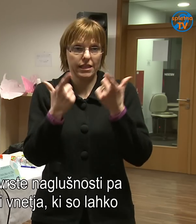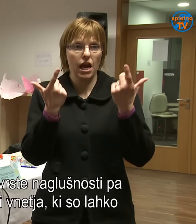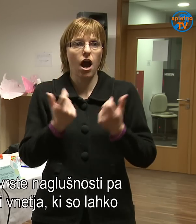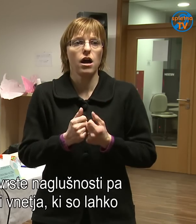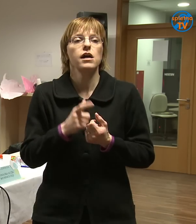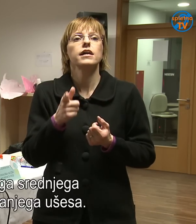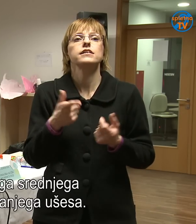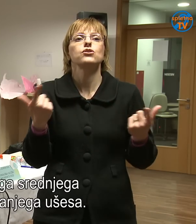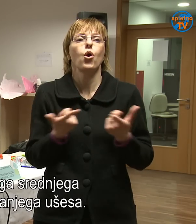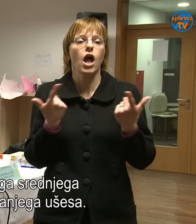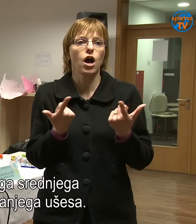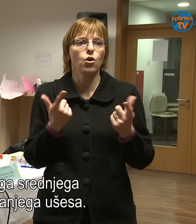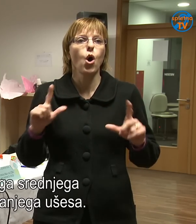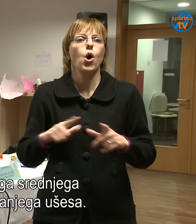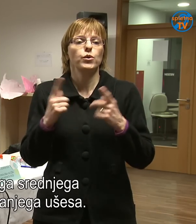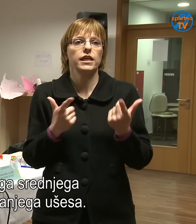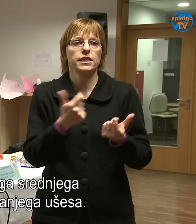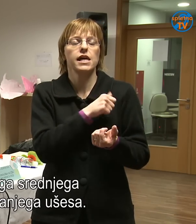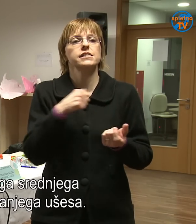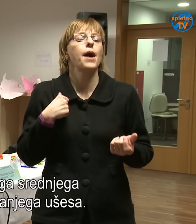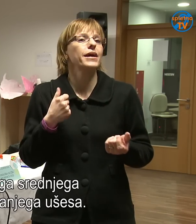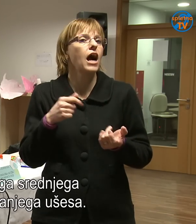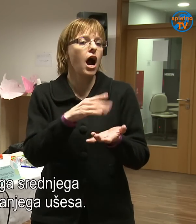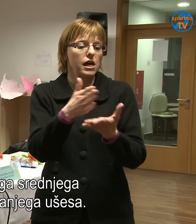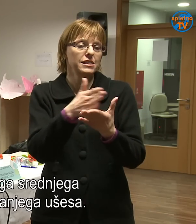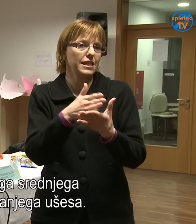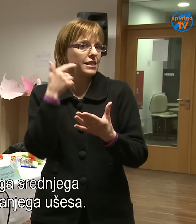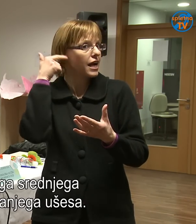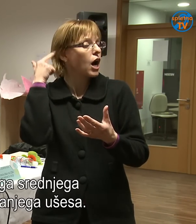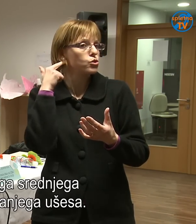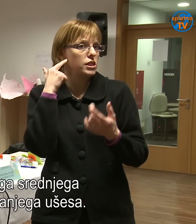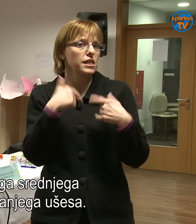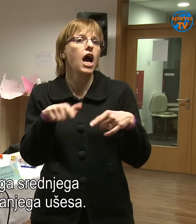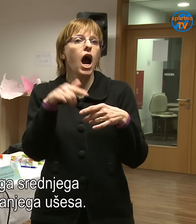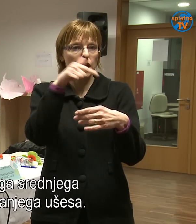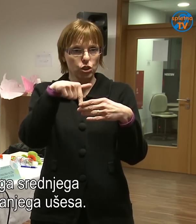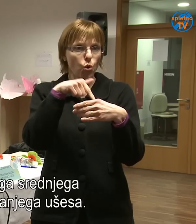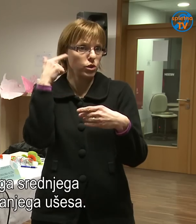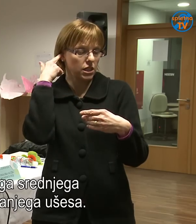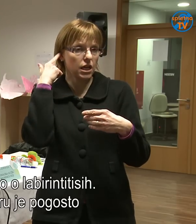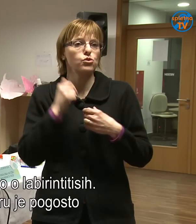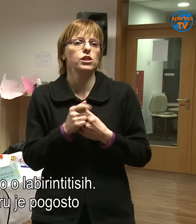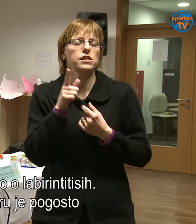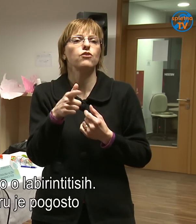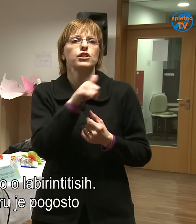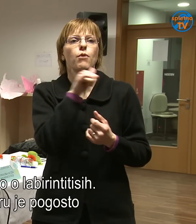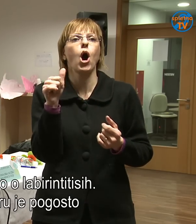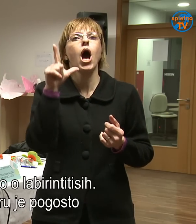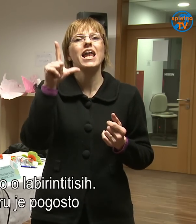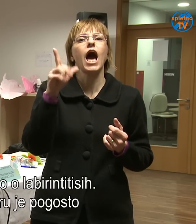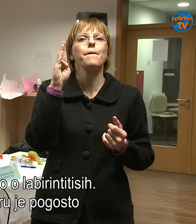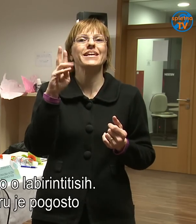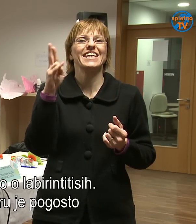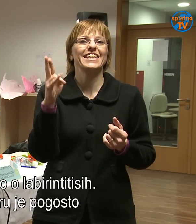vnetja, ki so lahko vnetje samega srednjega ušesa ali notranjega ušesa, takrat govorimo o